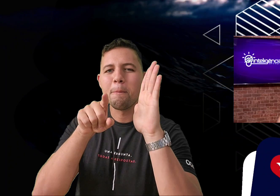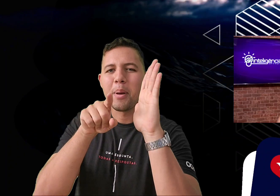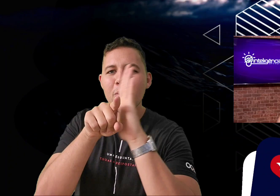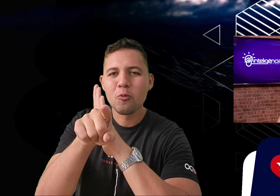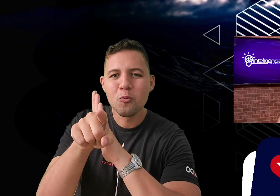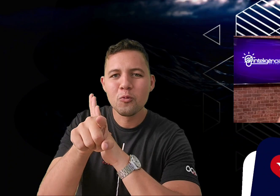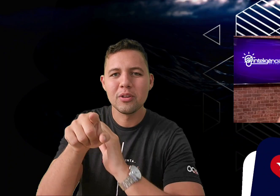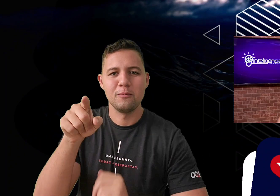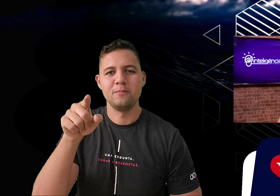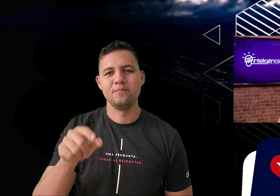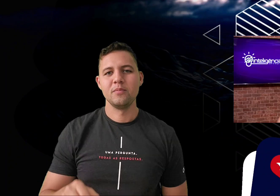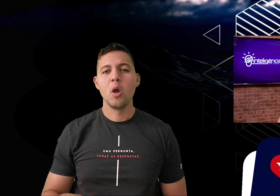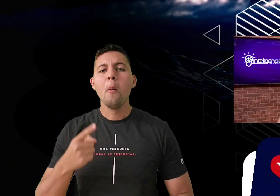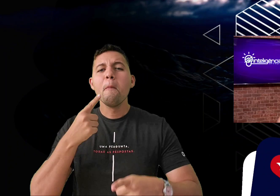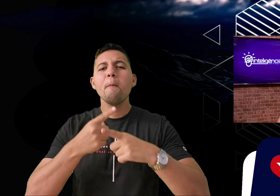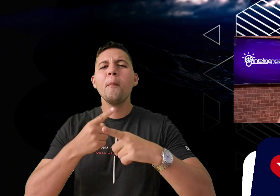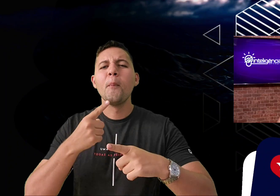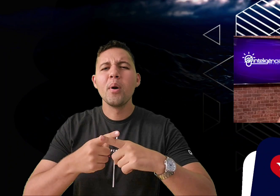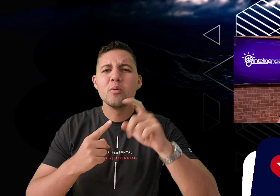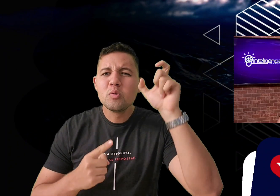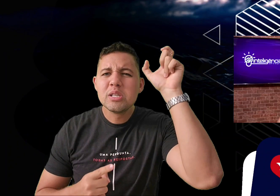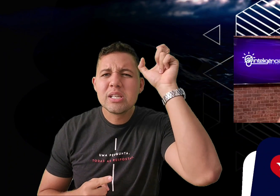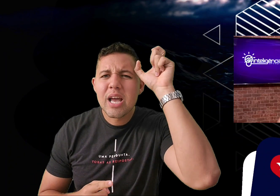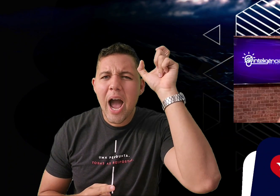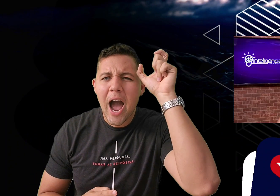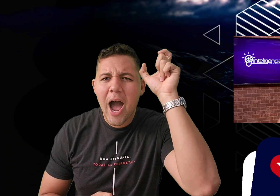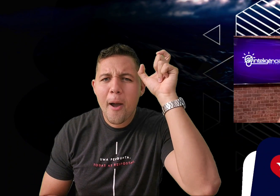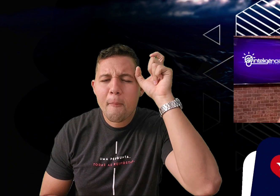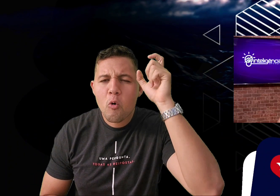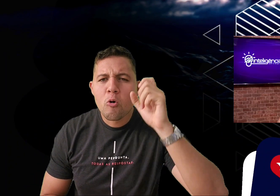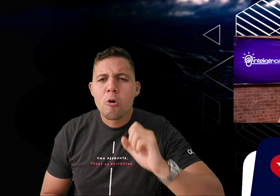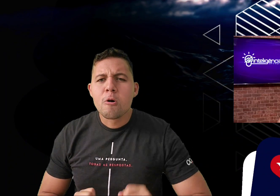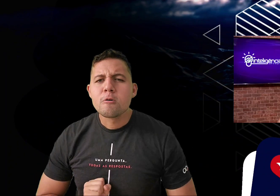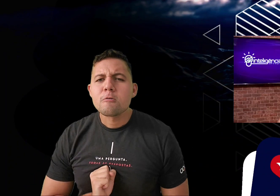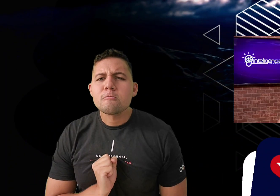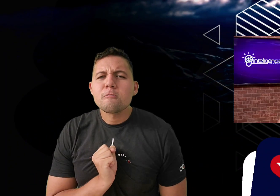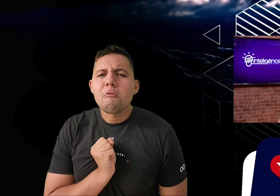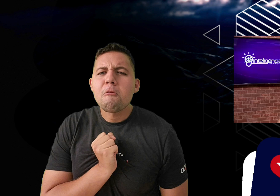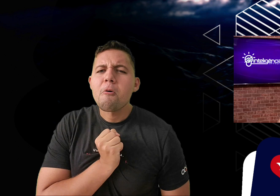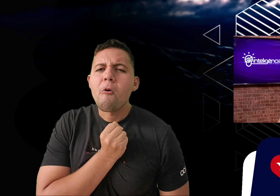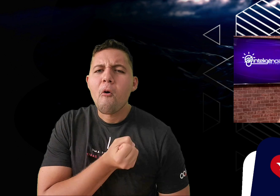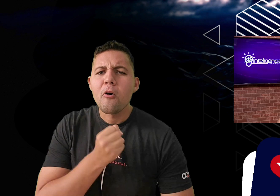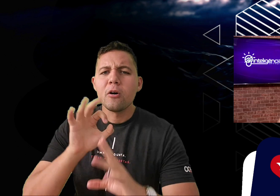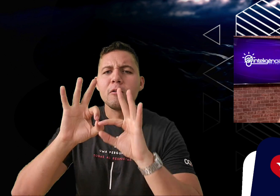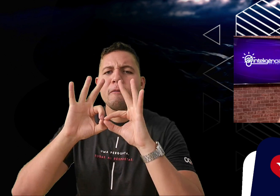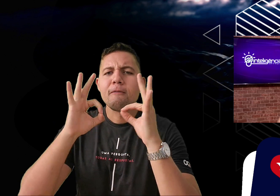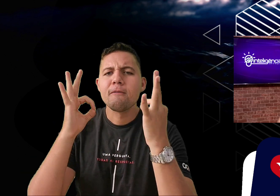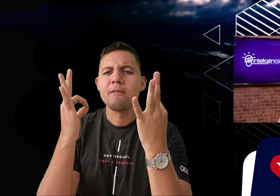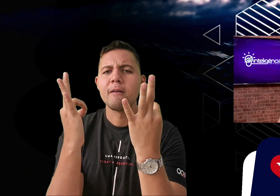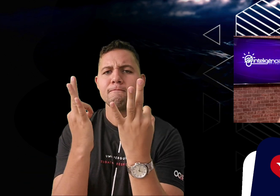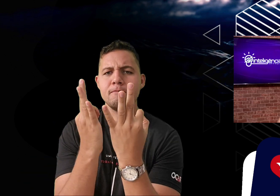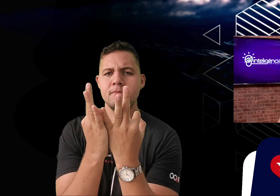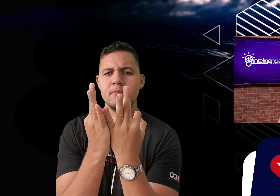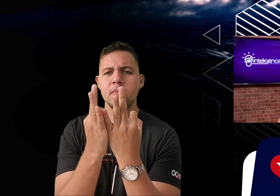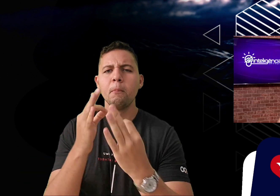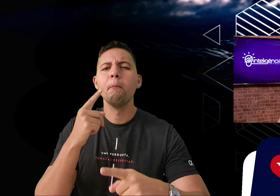Considere esta pergunta: por que o diabo odeia tanto a família?